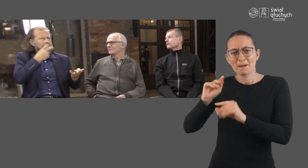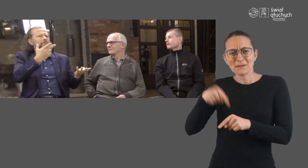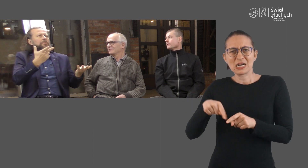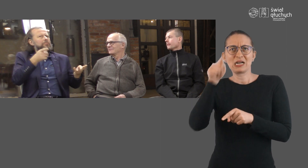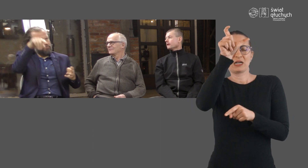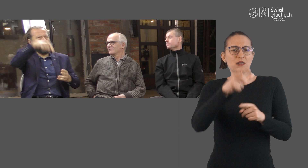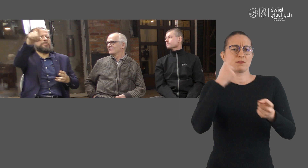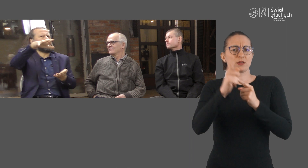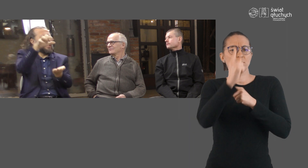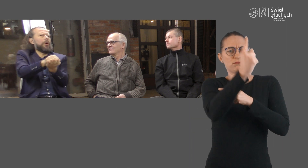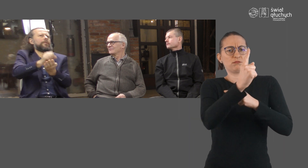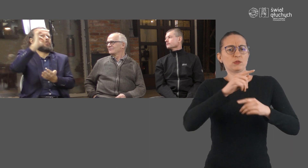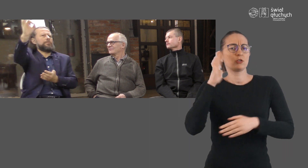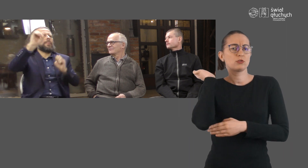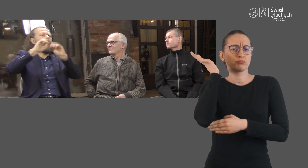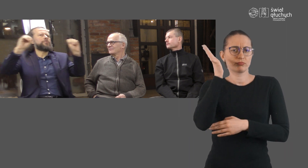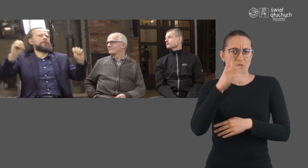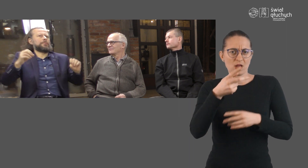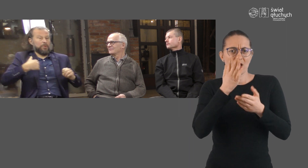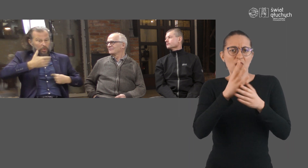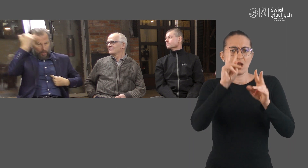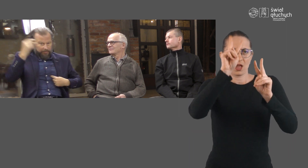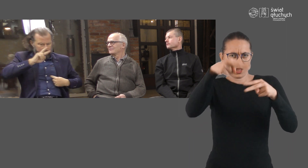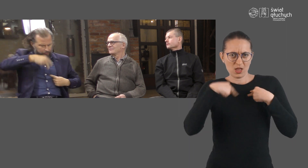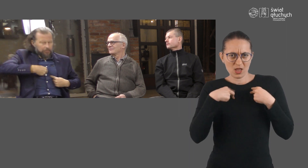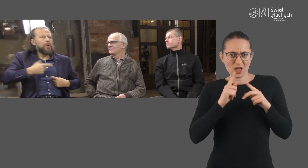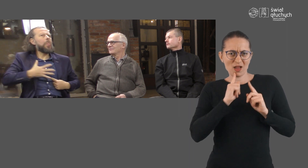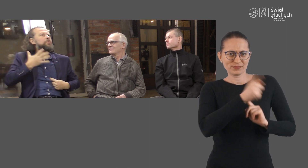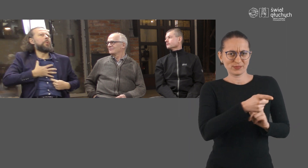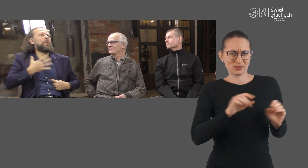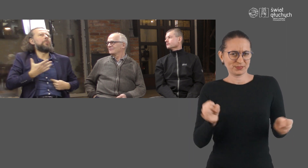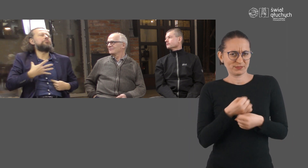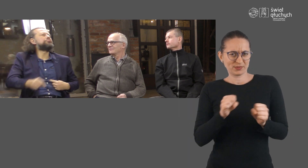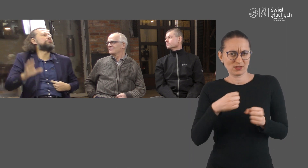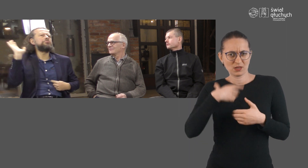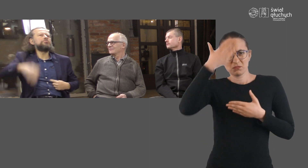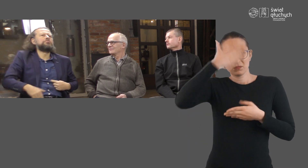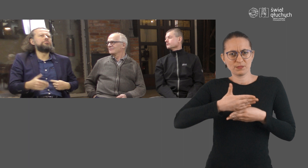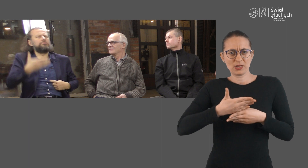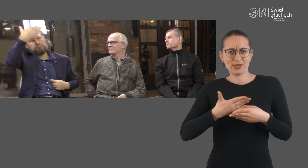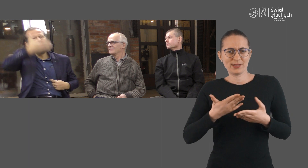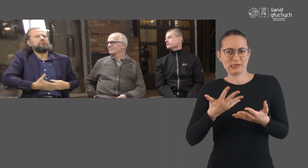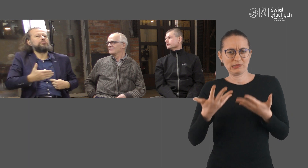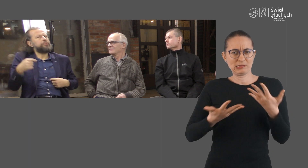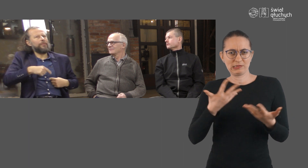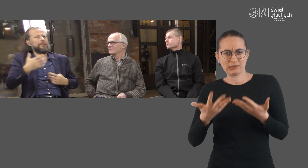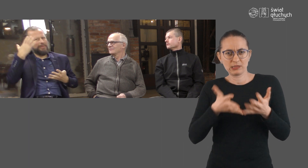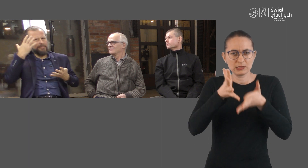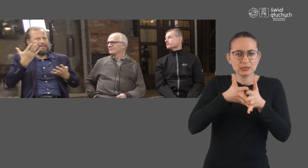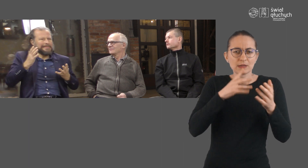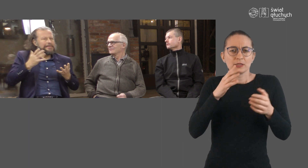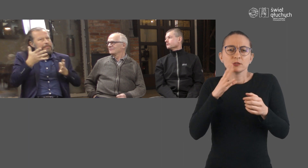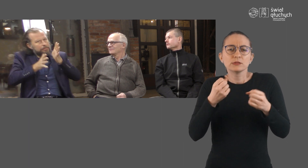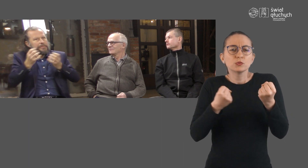dyskomfort. No oczywiście lubiłem wyjaśniać innym kolegom, ale to tak naprawdę zajęcie jest nauczyciela. Znaczy, no nie wiem, nie